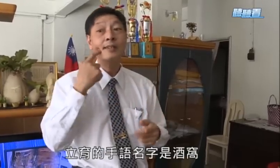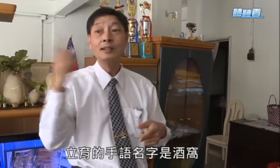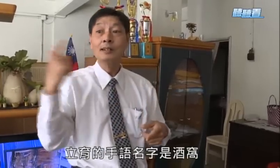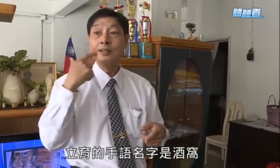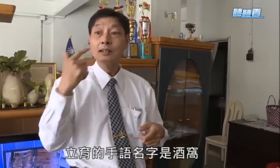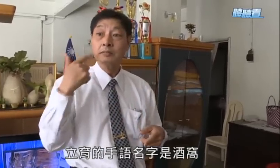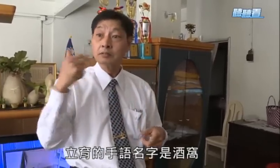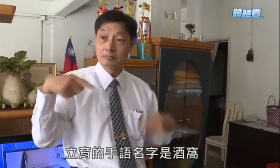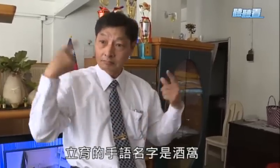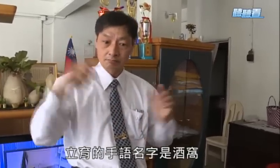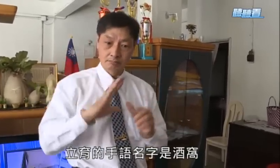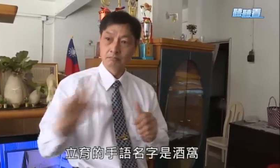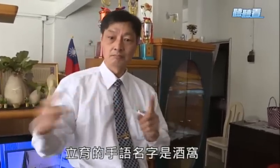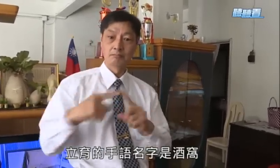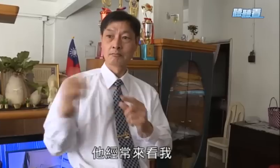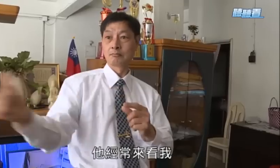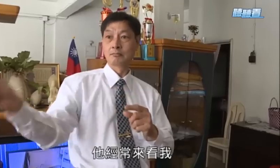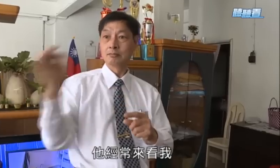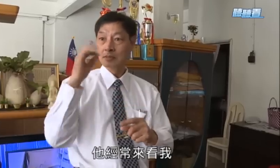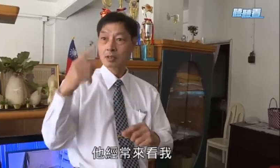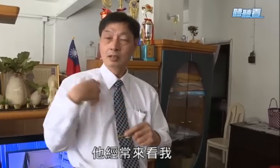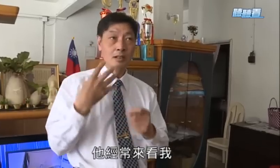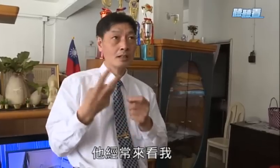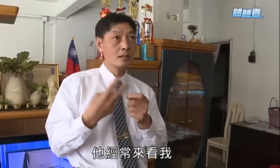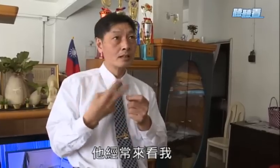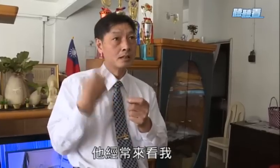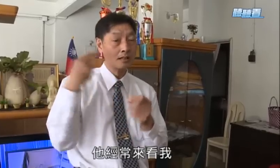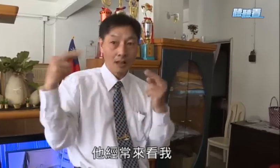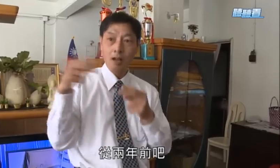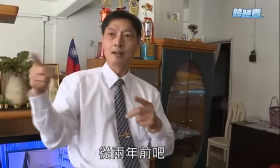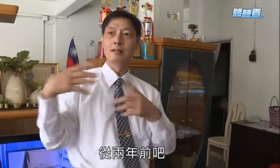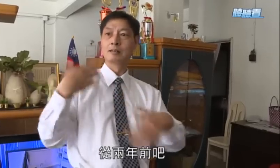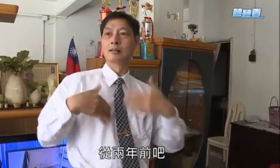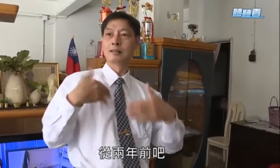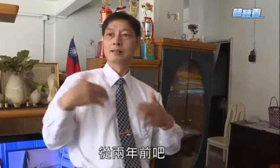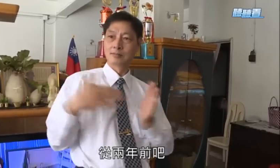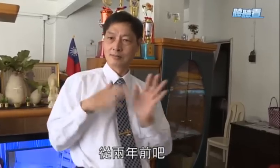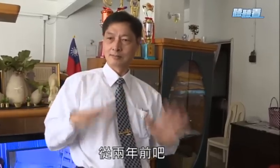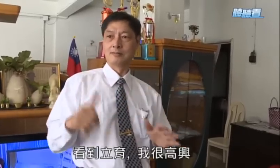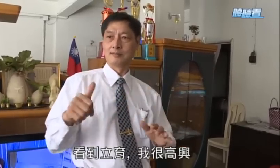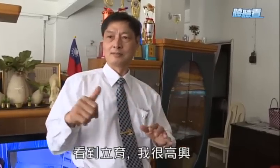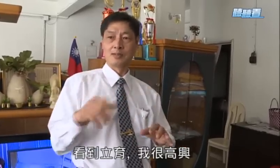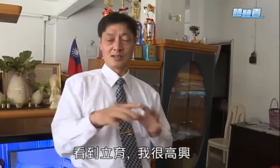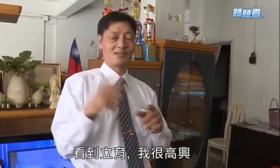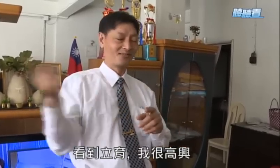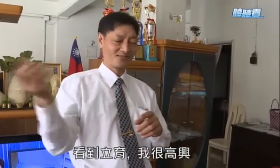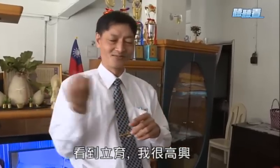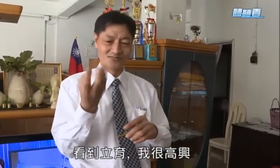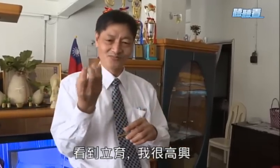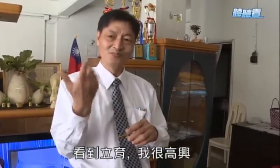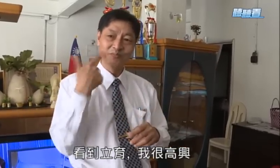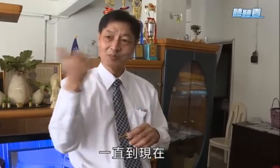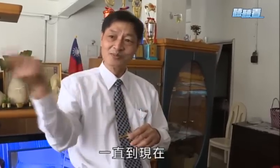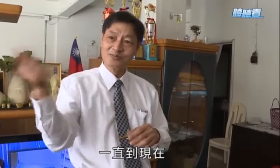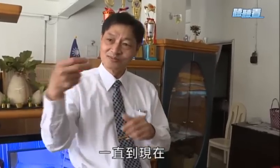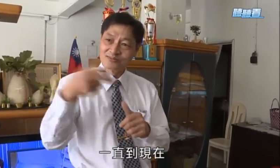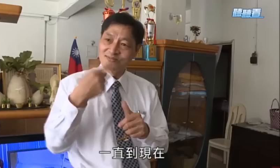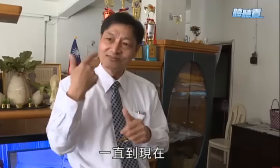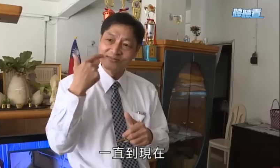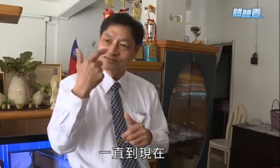语名字是酒窝，她经常来看我。从2年前吧，看到丽玉我很高兴，一直到现在。